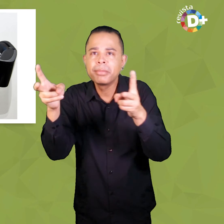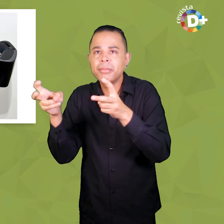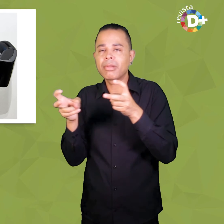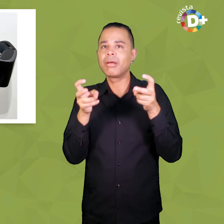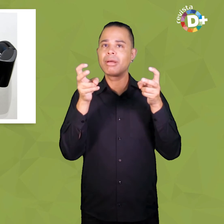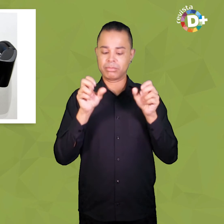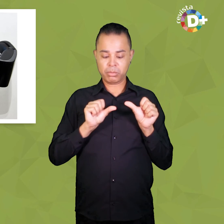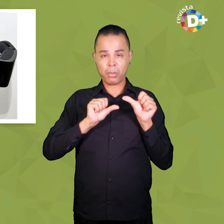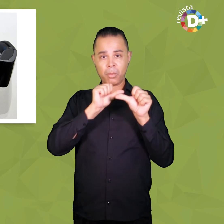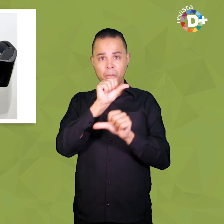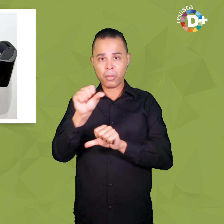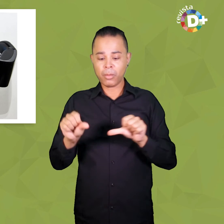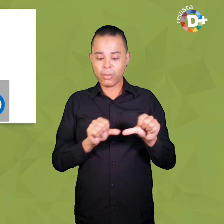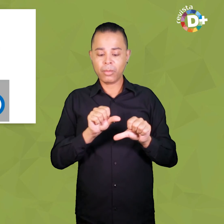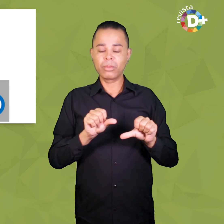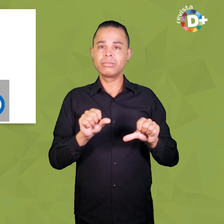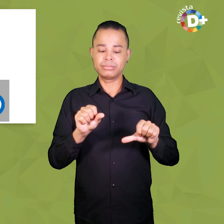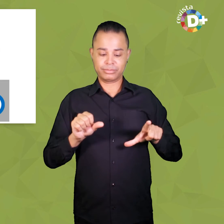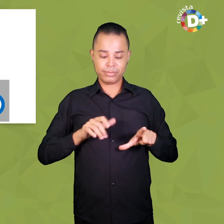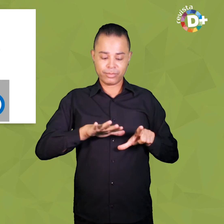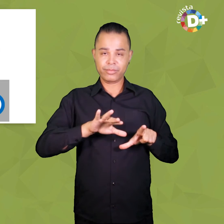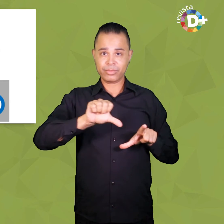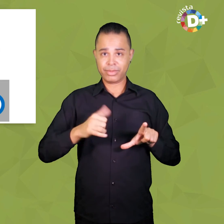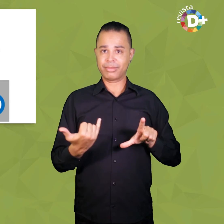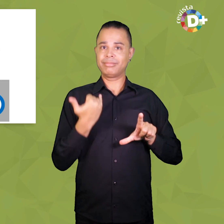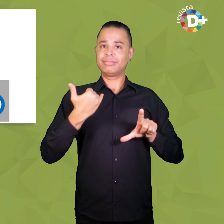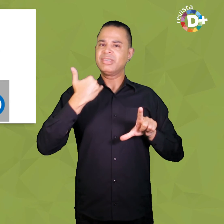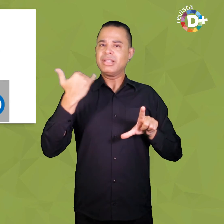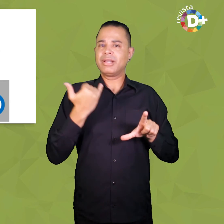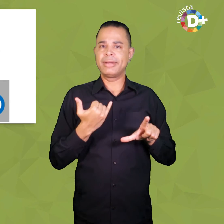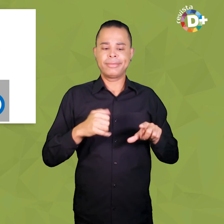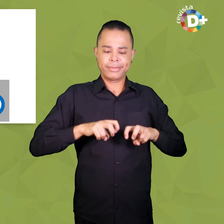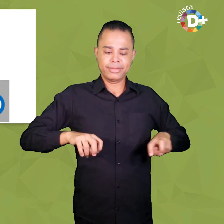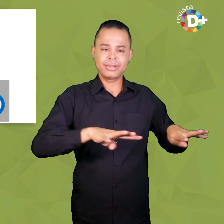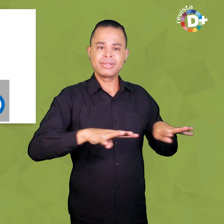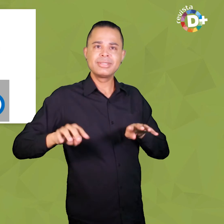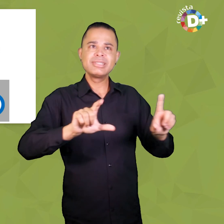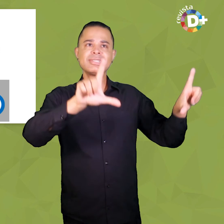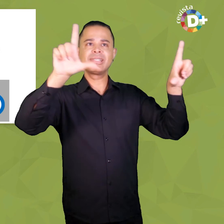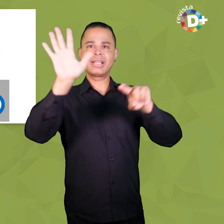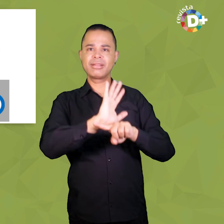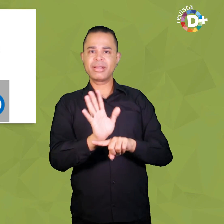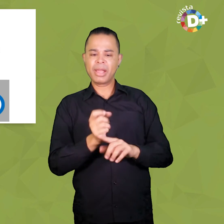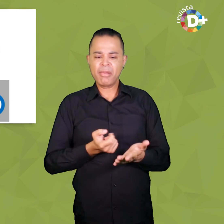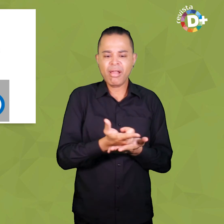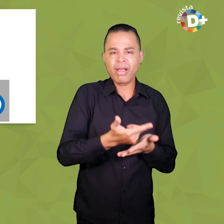sala de exibição nenhum investimento em equipamentos específicos o rede wifi disponível para